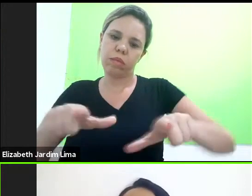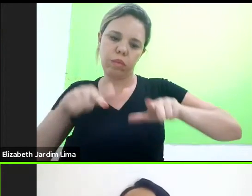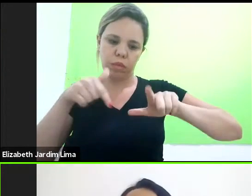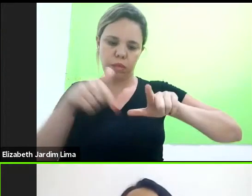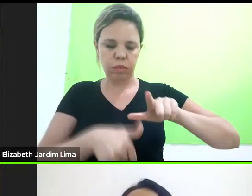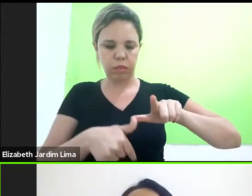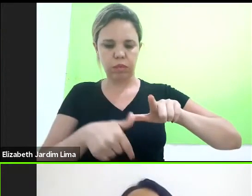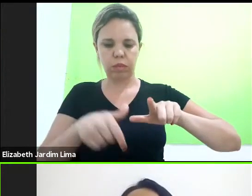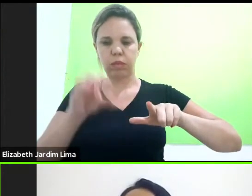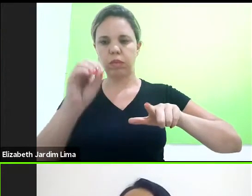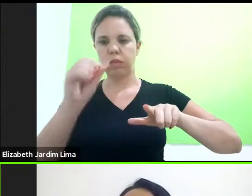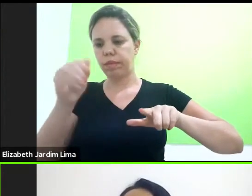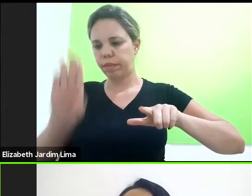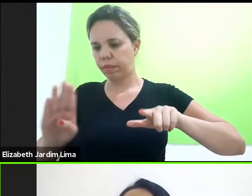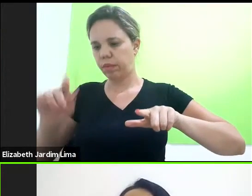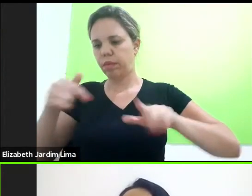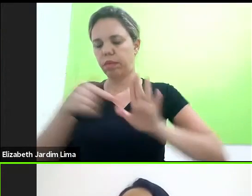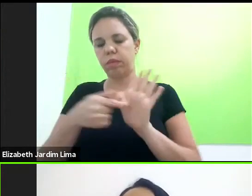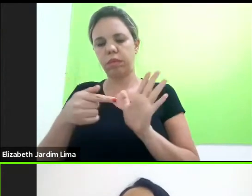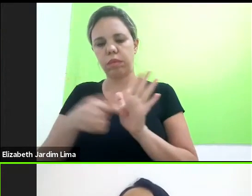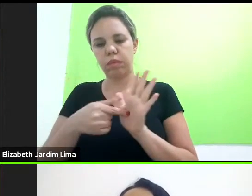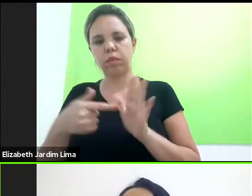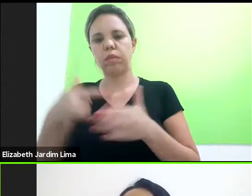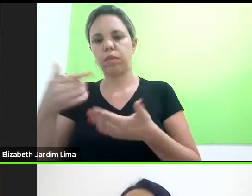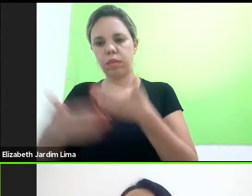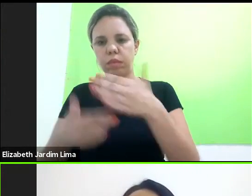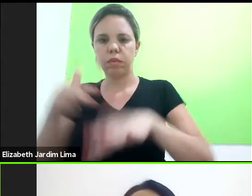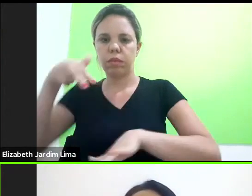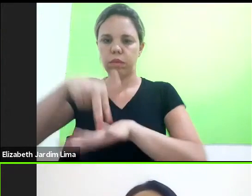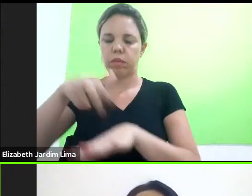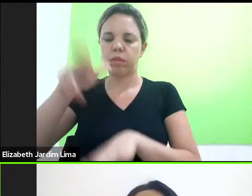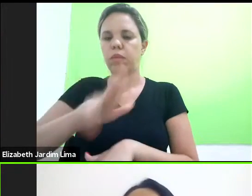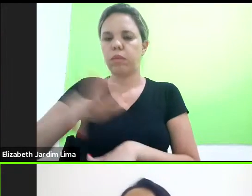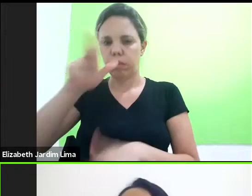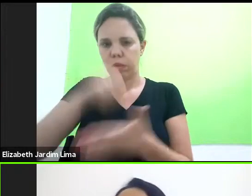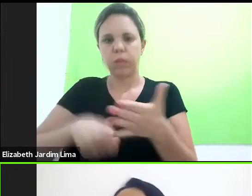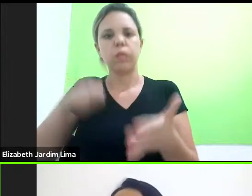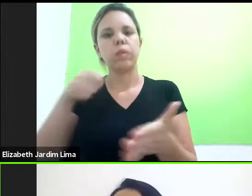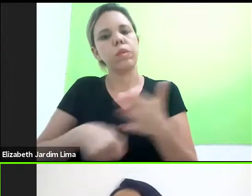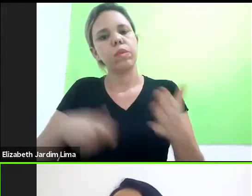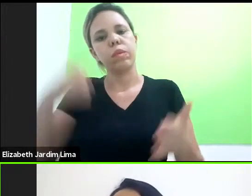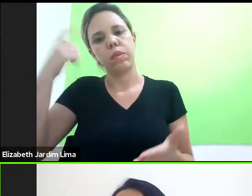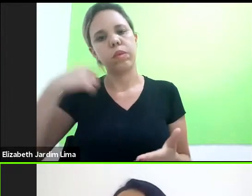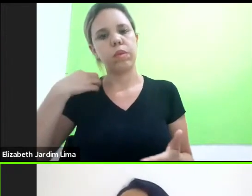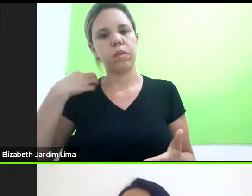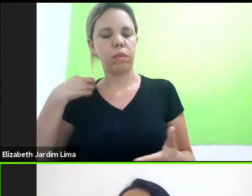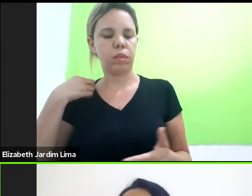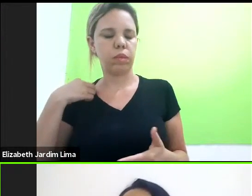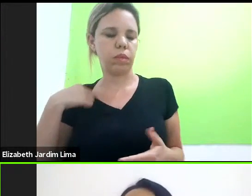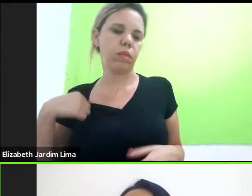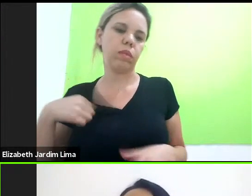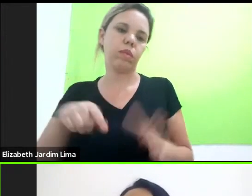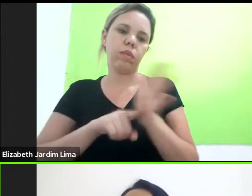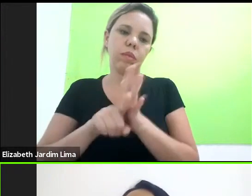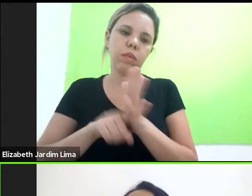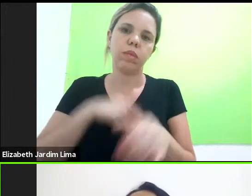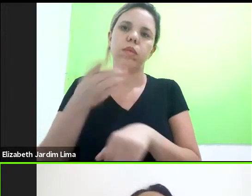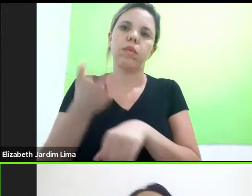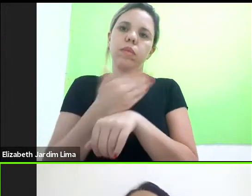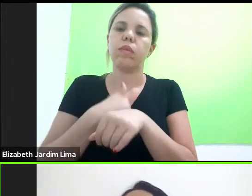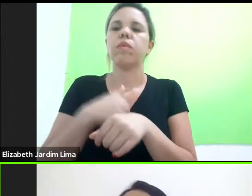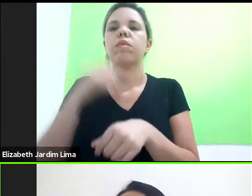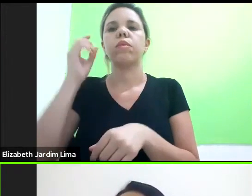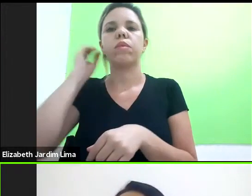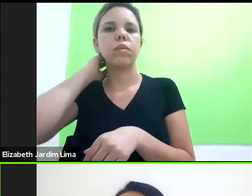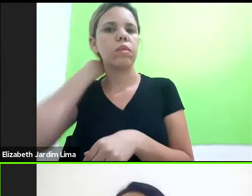AB na mão. Ele já está desde quando você bota o pé na universidade. Eu mesmo eu fazia consultoria jurídica muito antes de